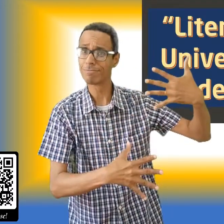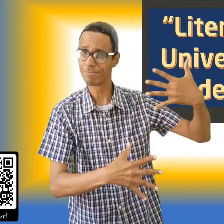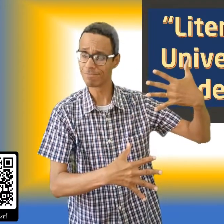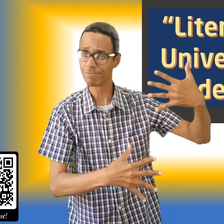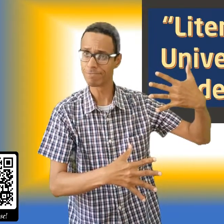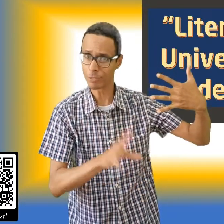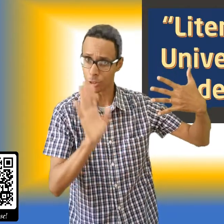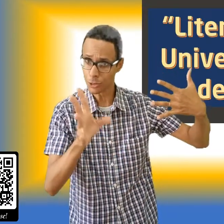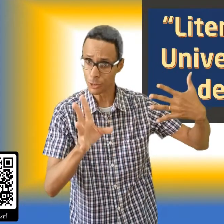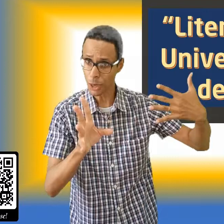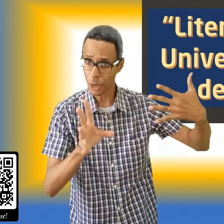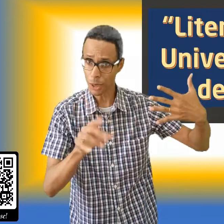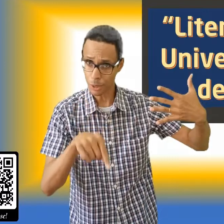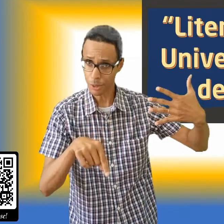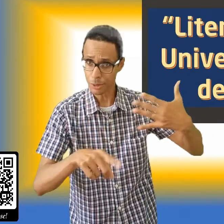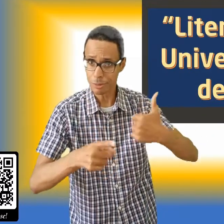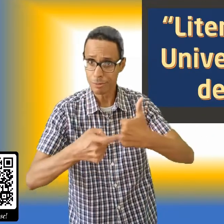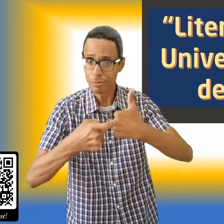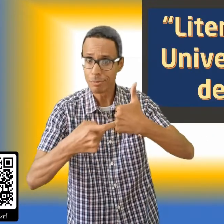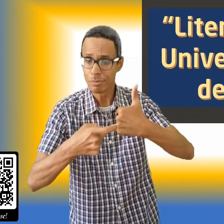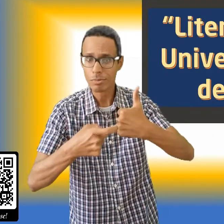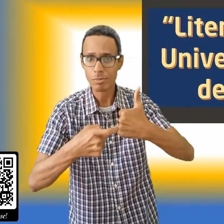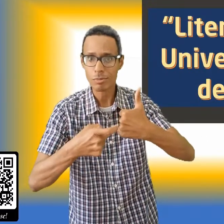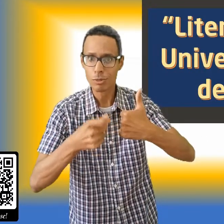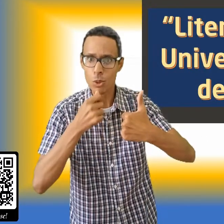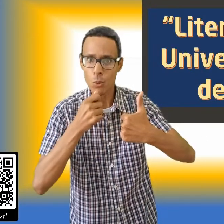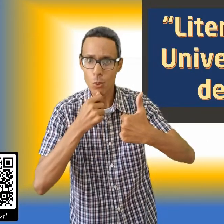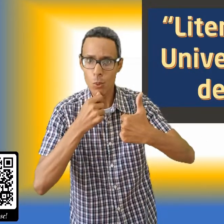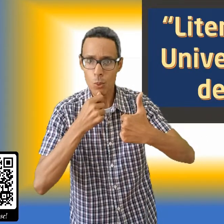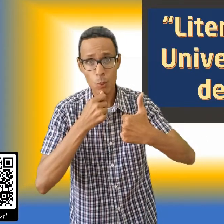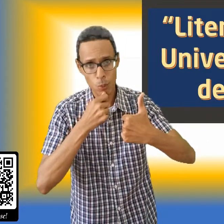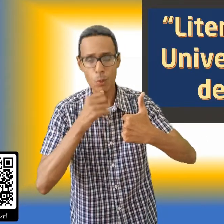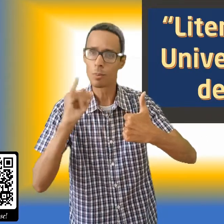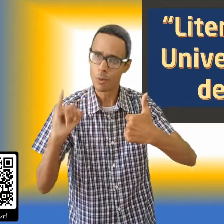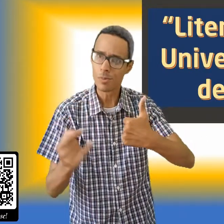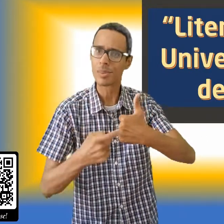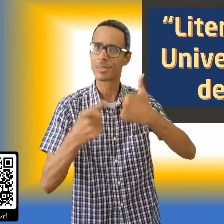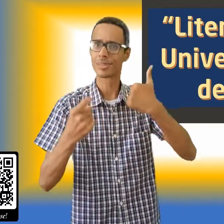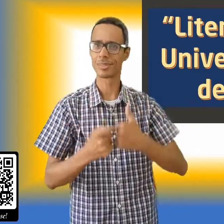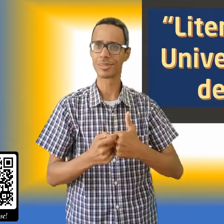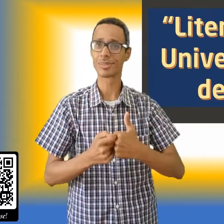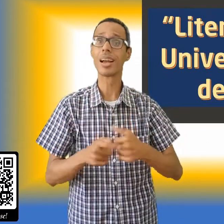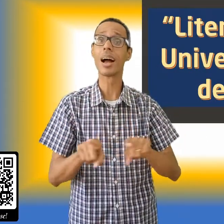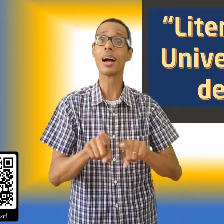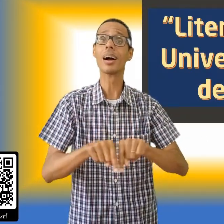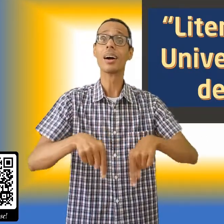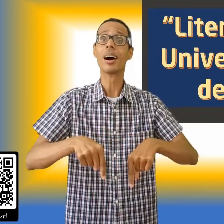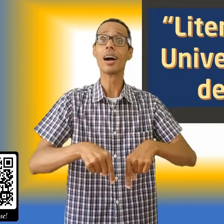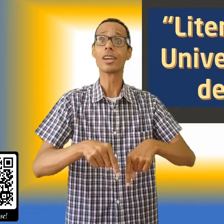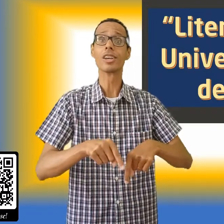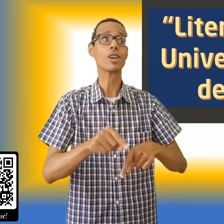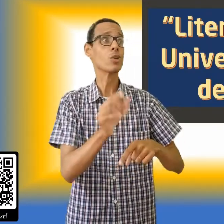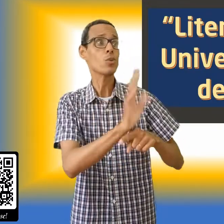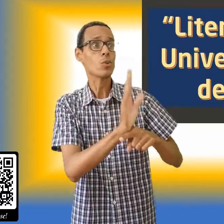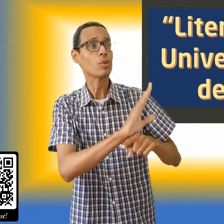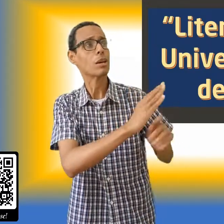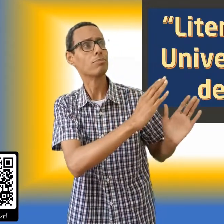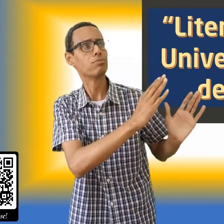qualquer um dos livros. Se ainda não fez, corra aqui na descrição do vídeo e veja cada detalhe dos